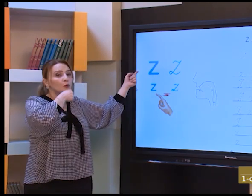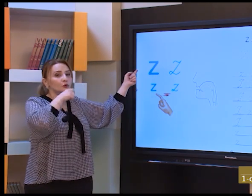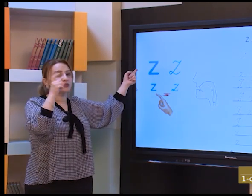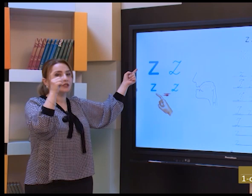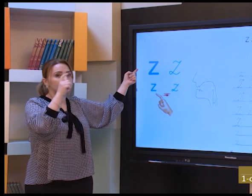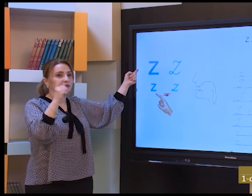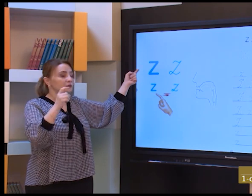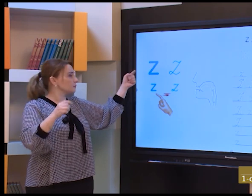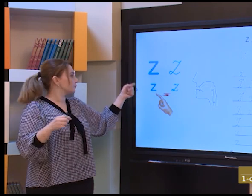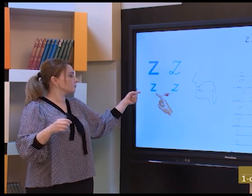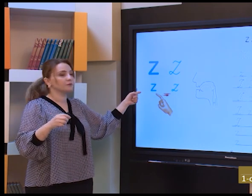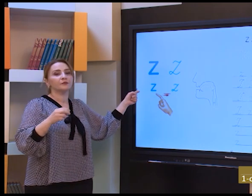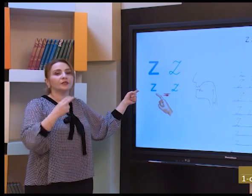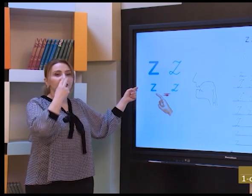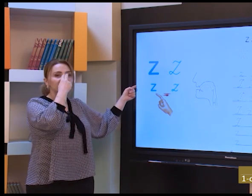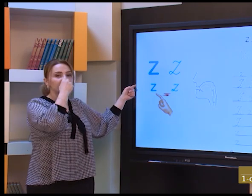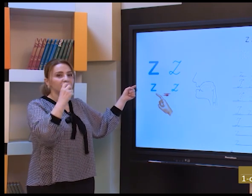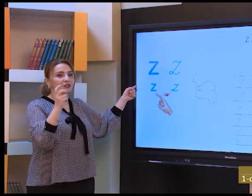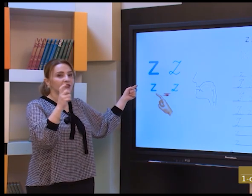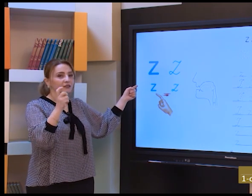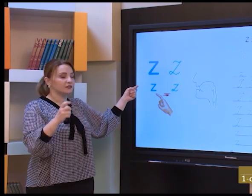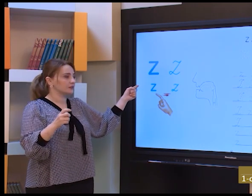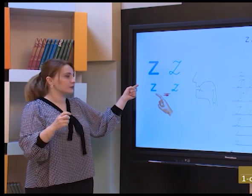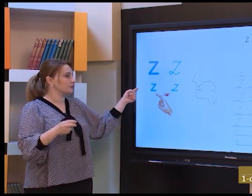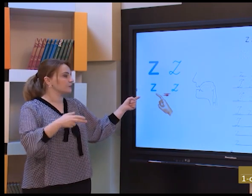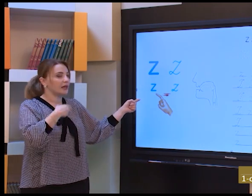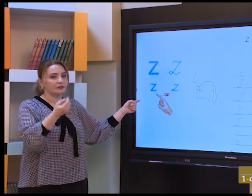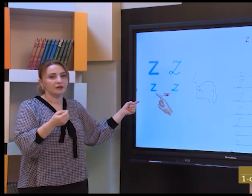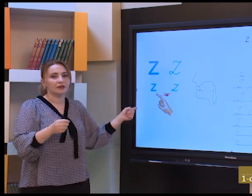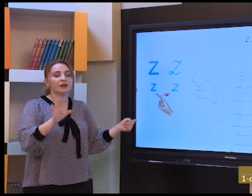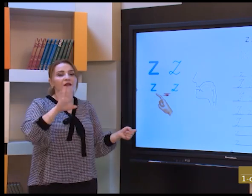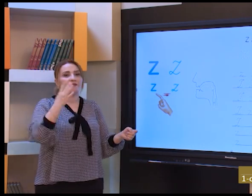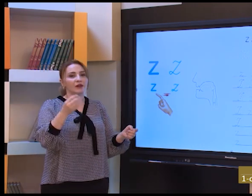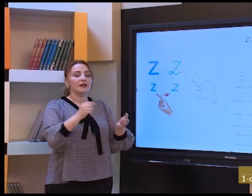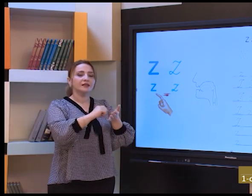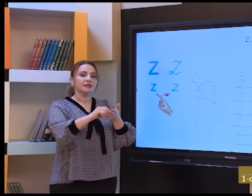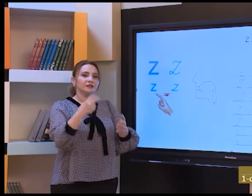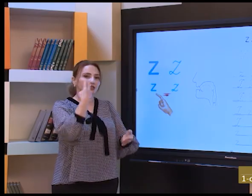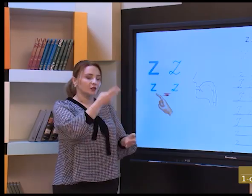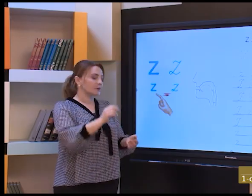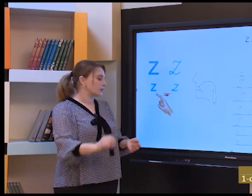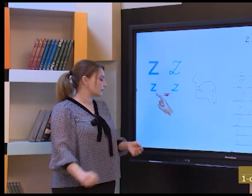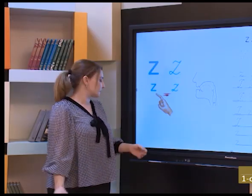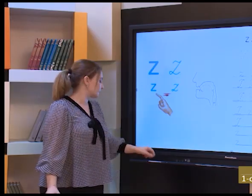Böyük Z, kiçik Z hərfləri və yazılışına baxaq.